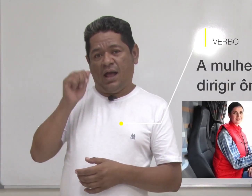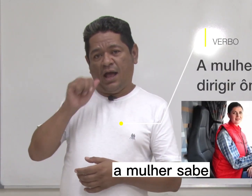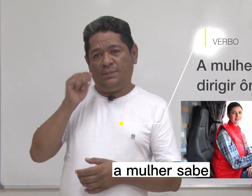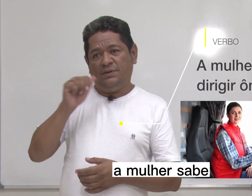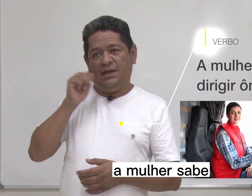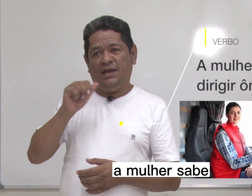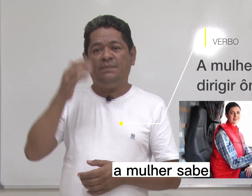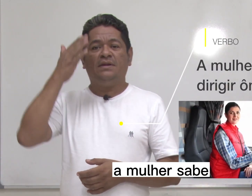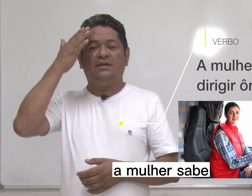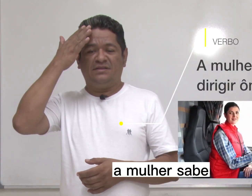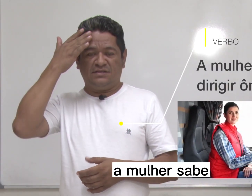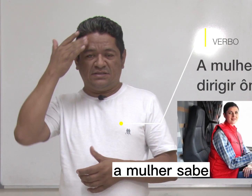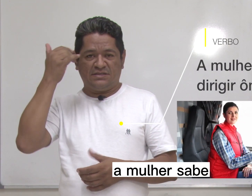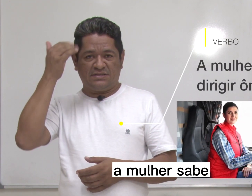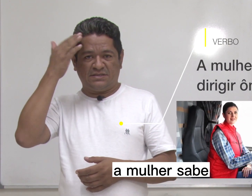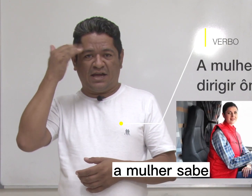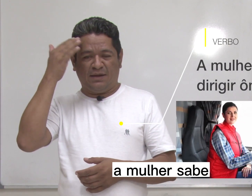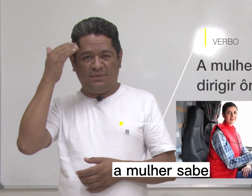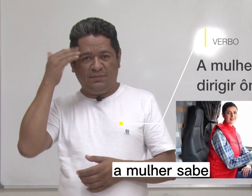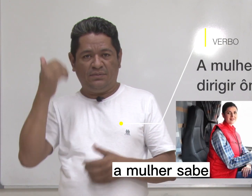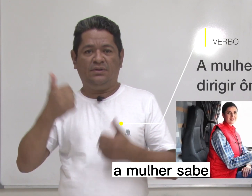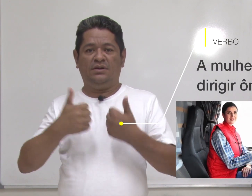A mulher sabe